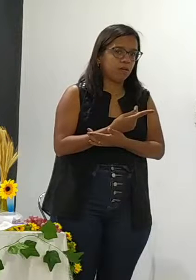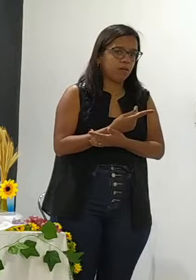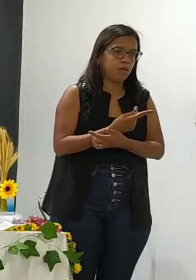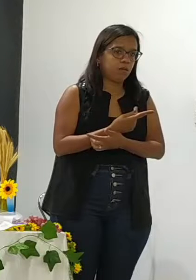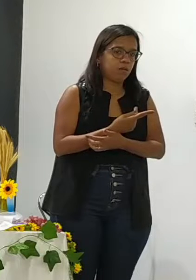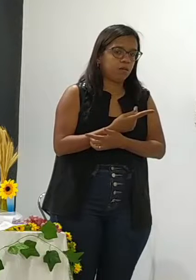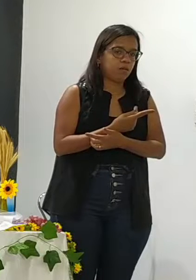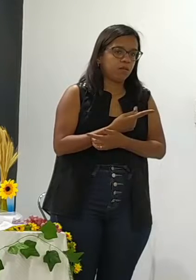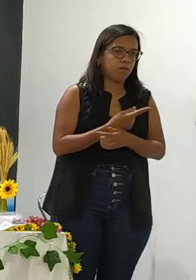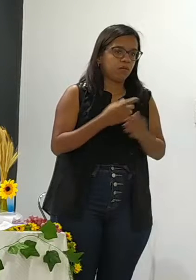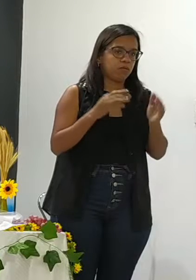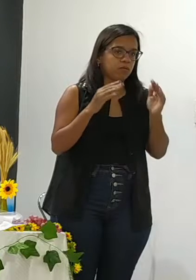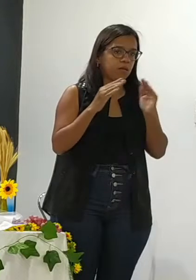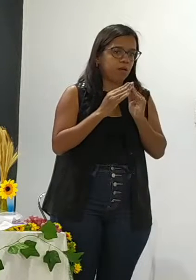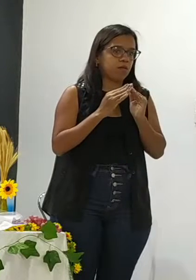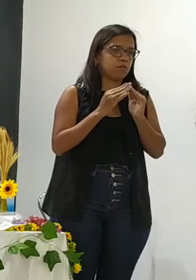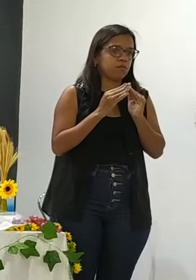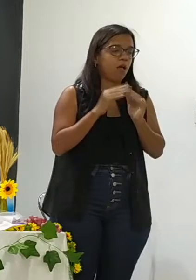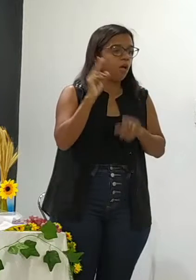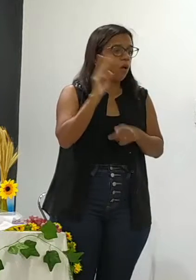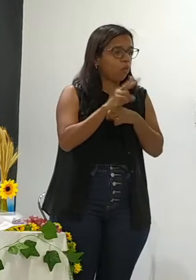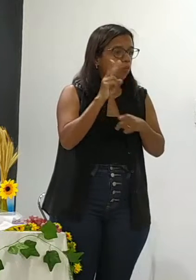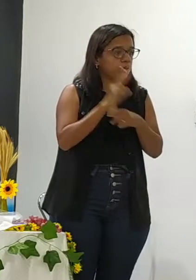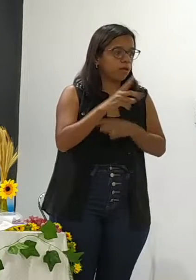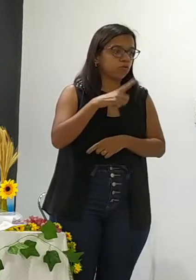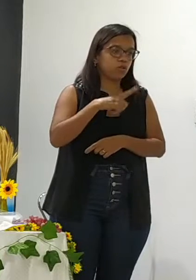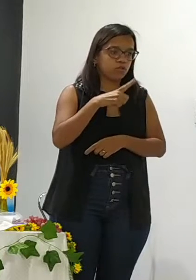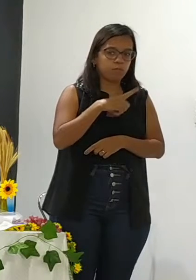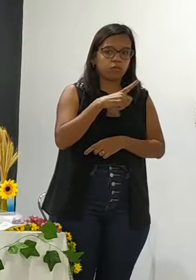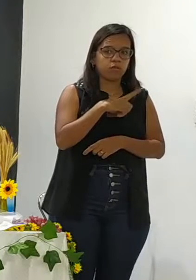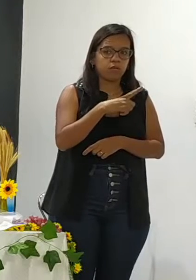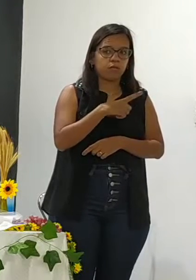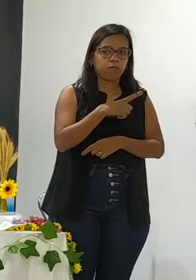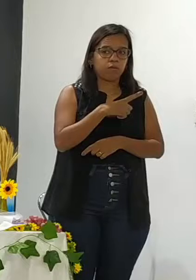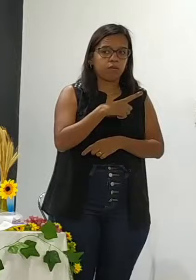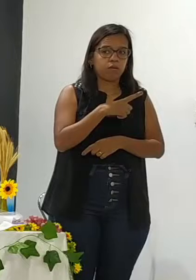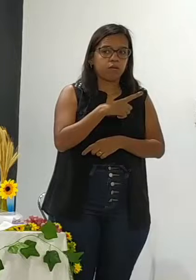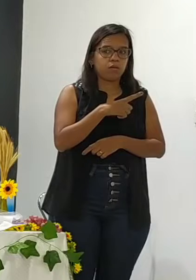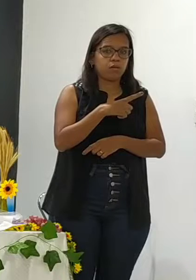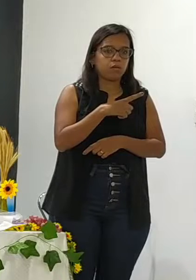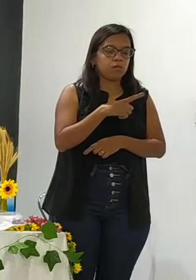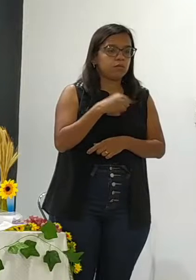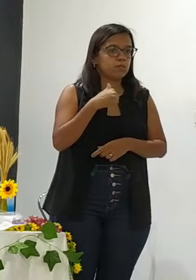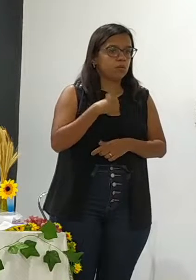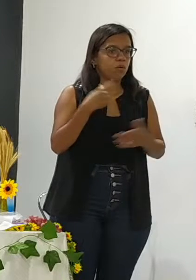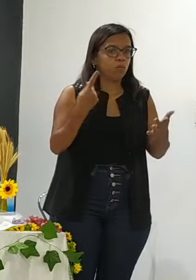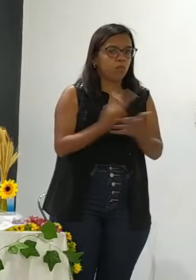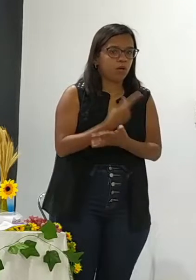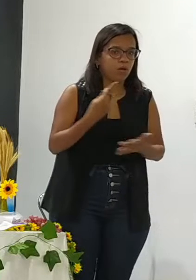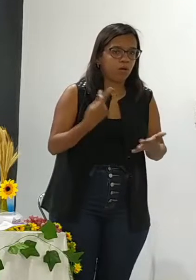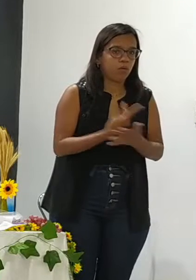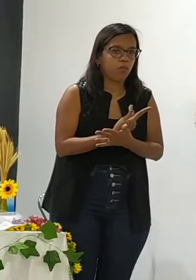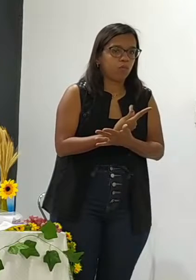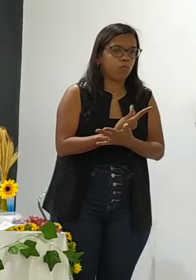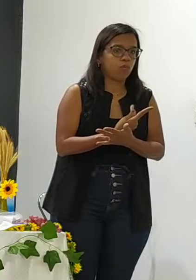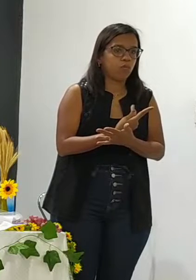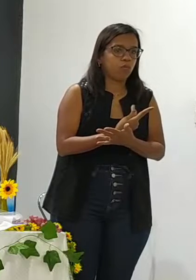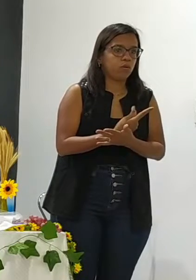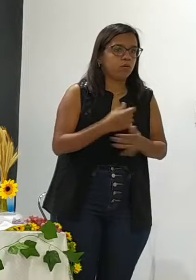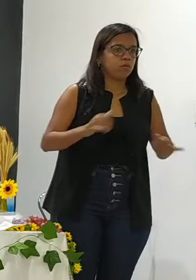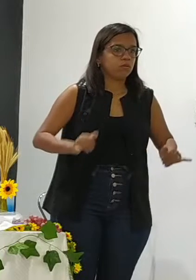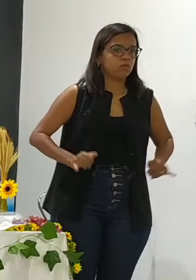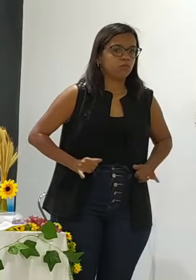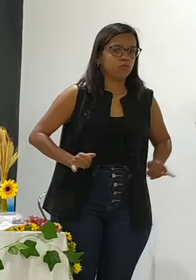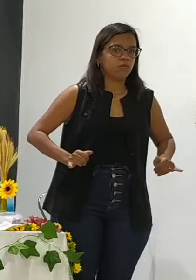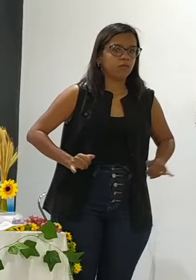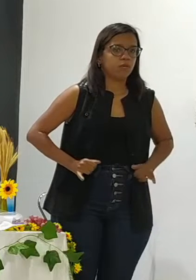casa. É o cuidado que nós temos que ter. Se eu cometo erro, sofro eu e